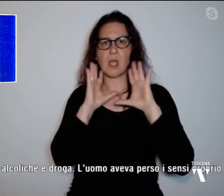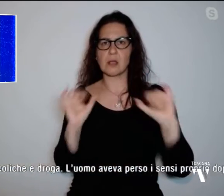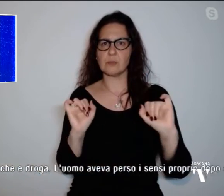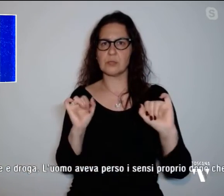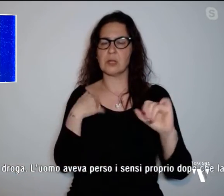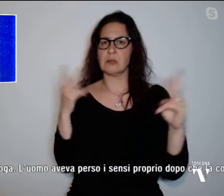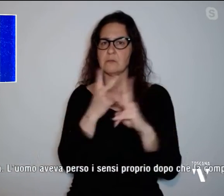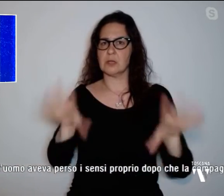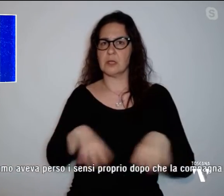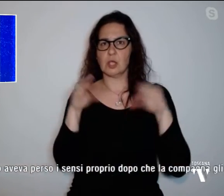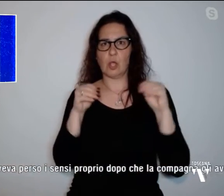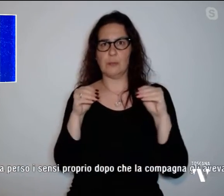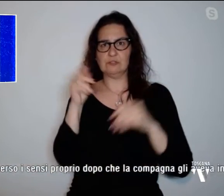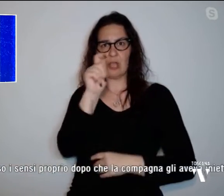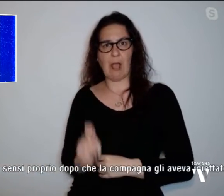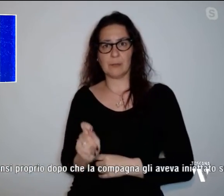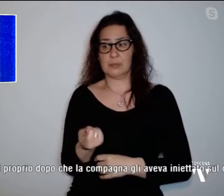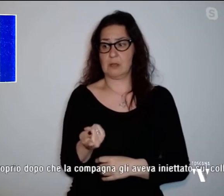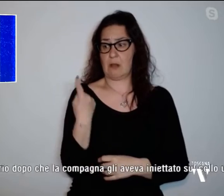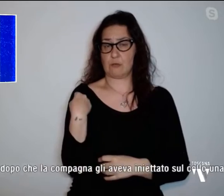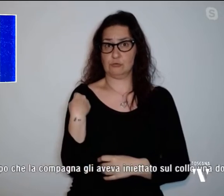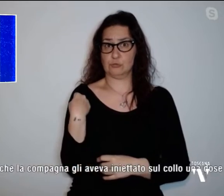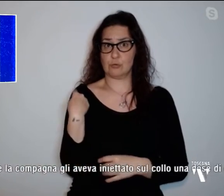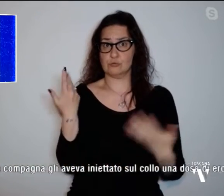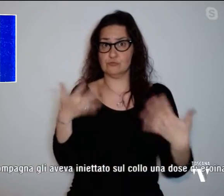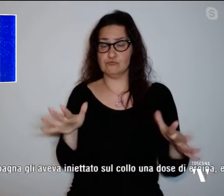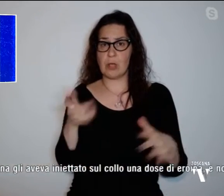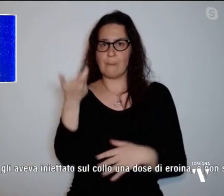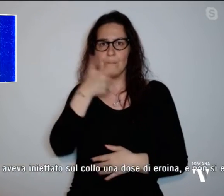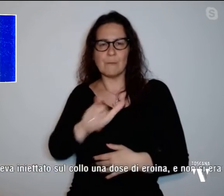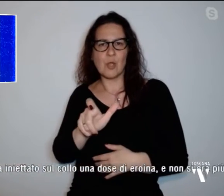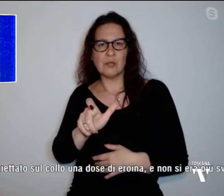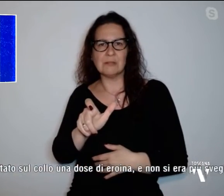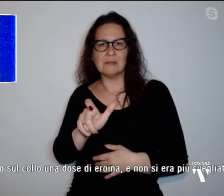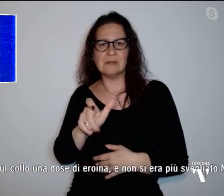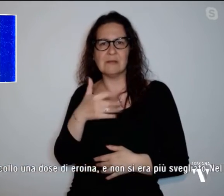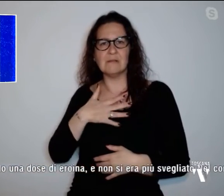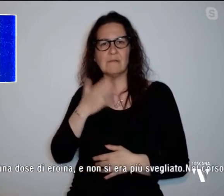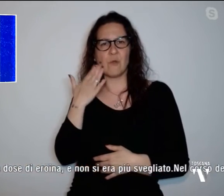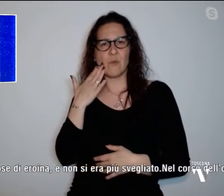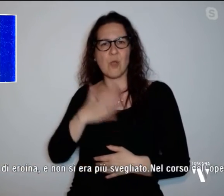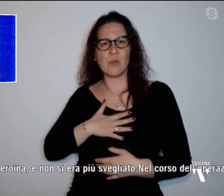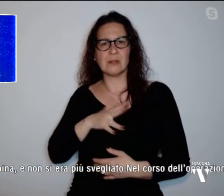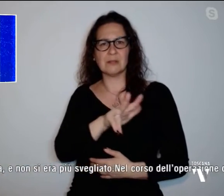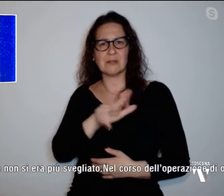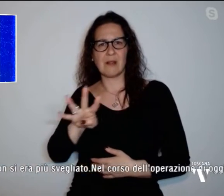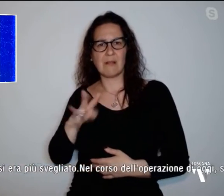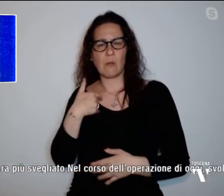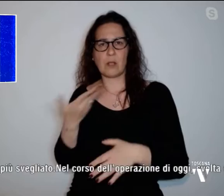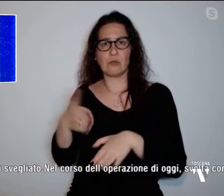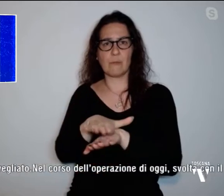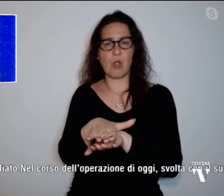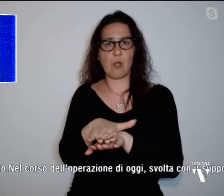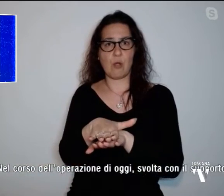iniziate nell'aprile dell'anno scorso a seguito della morte di un 34enne italiano,